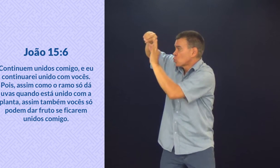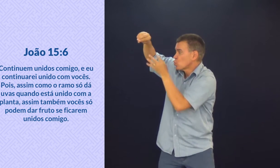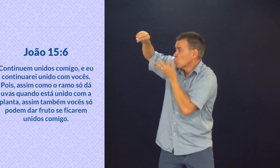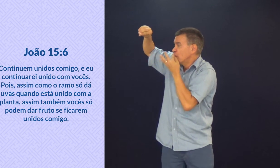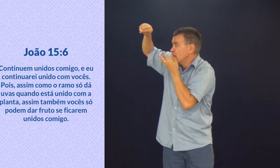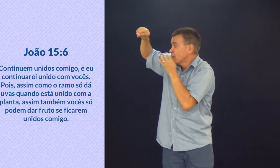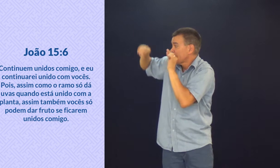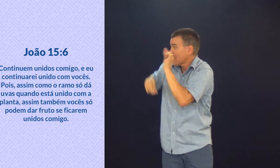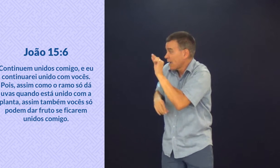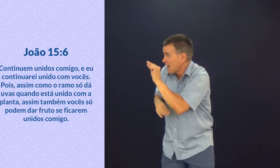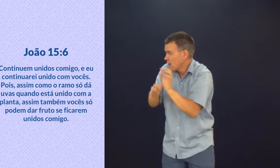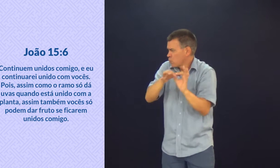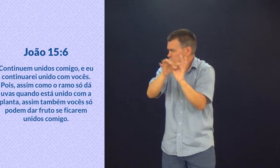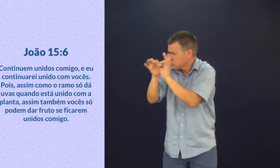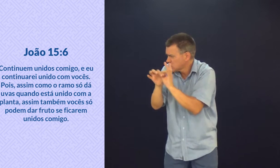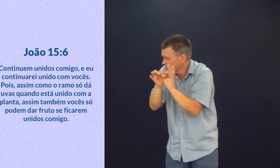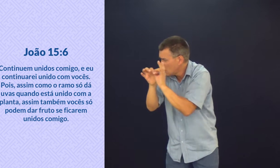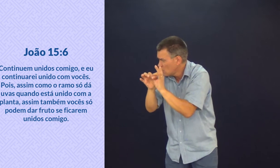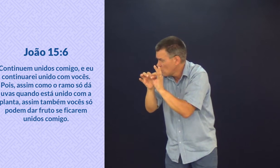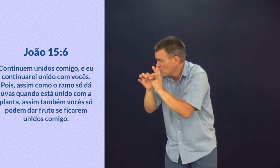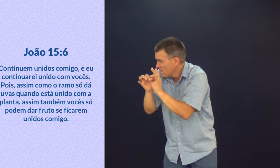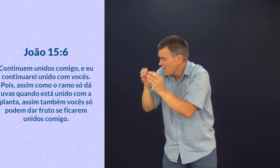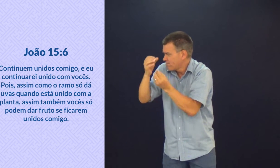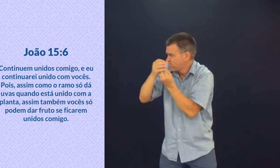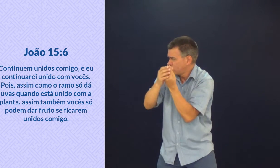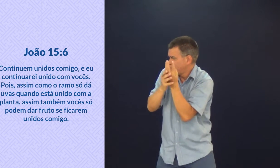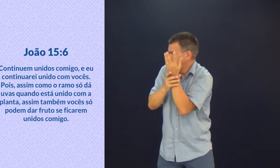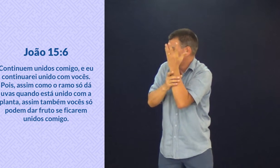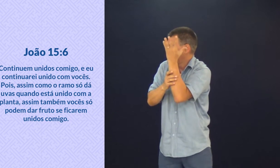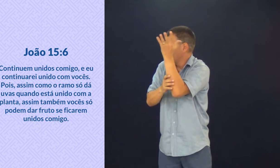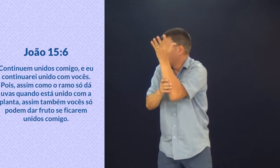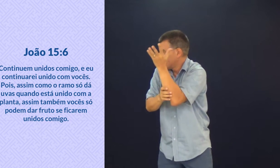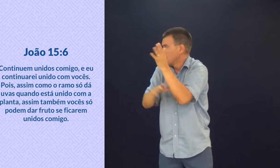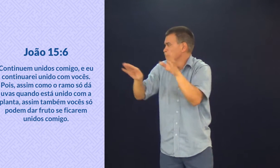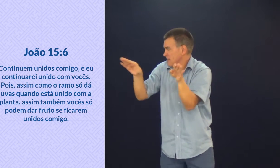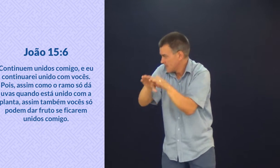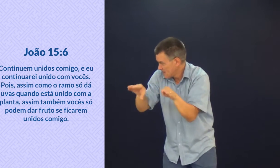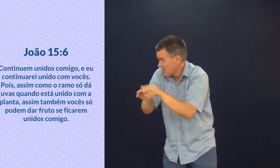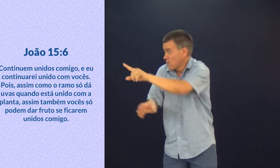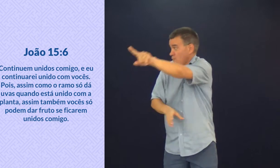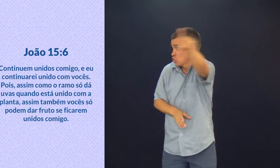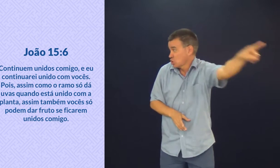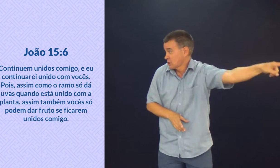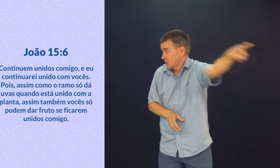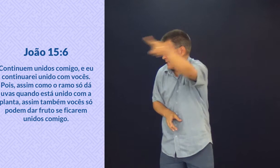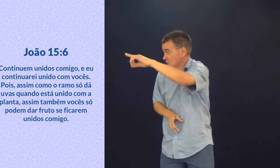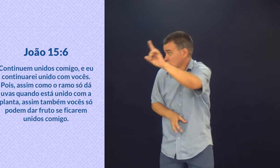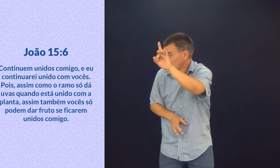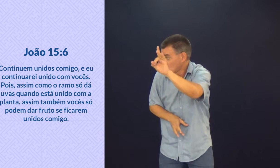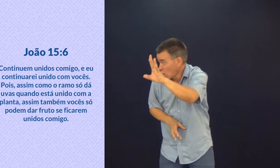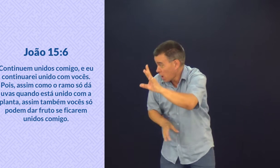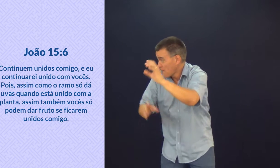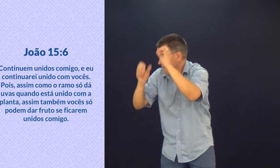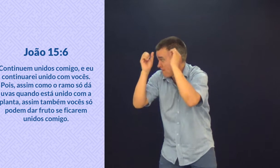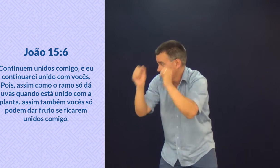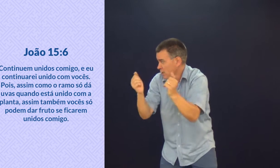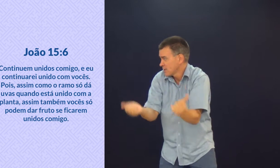quando está unido com a planta assim também vocês só podem